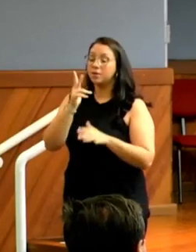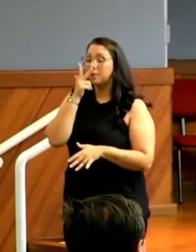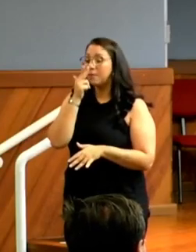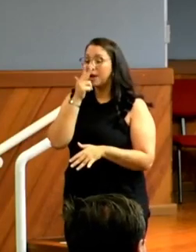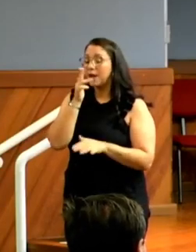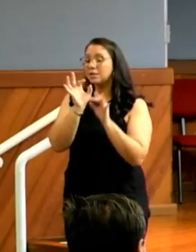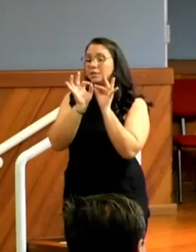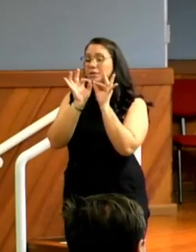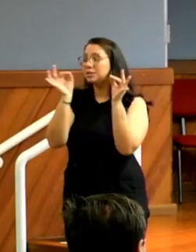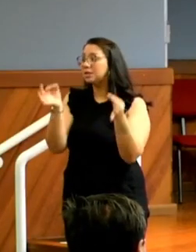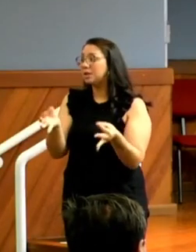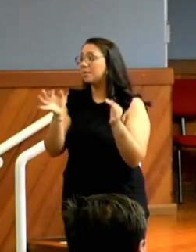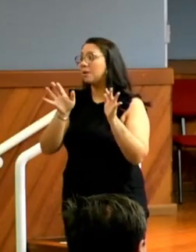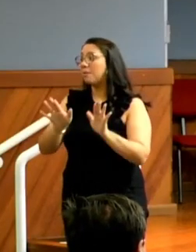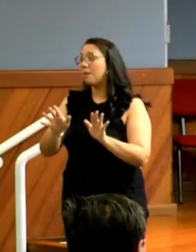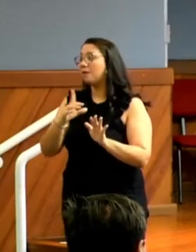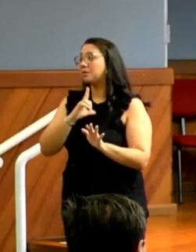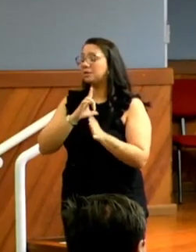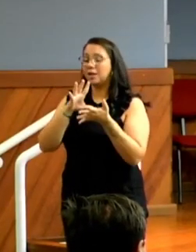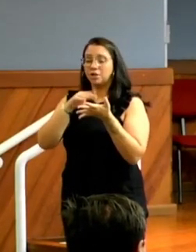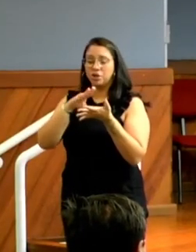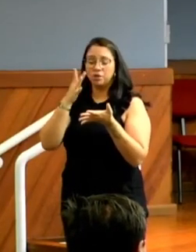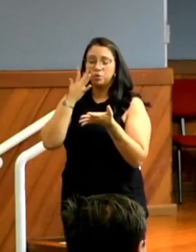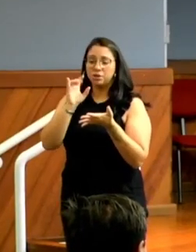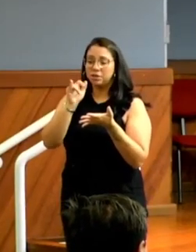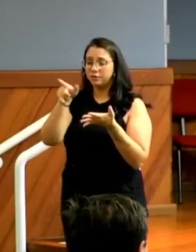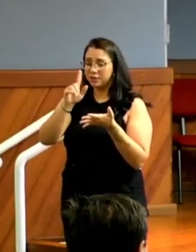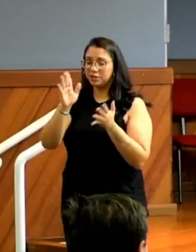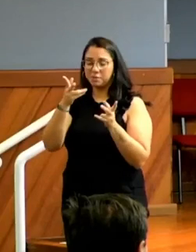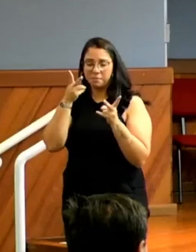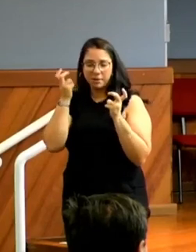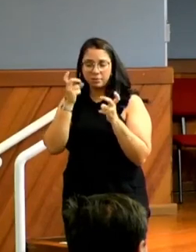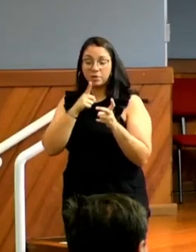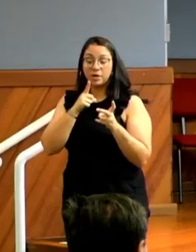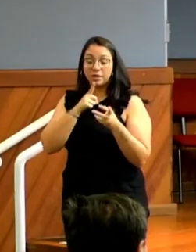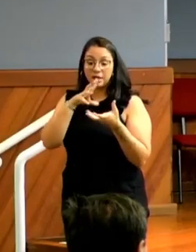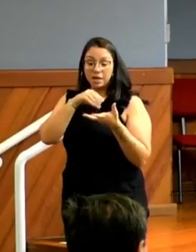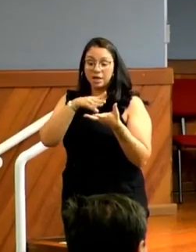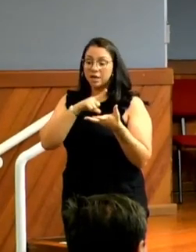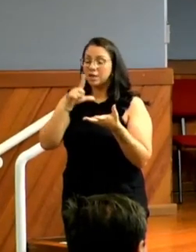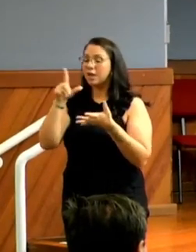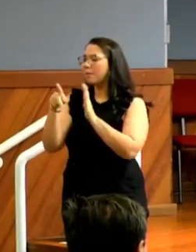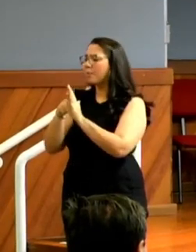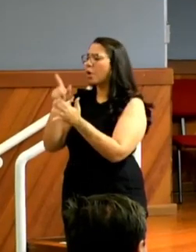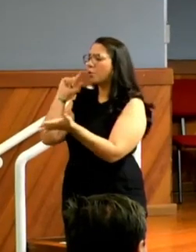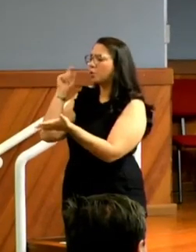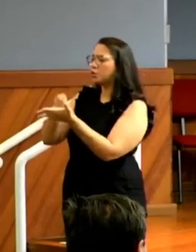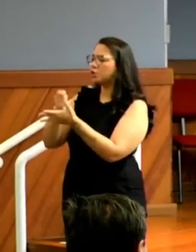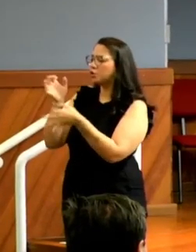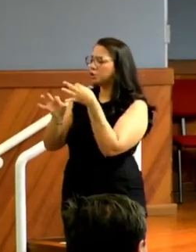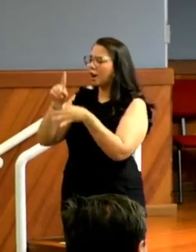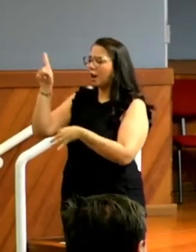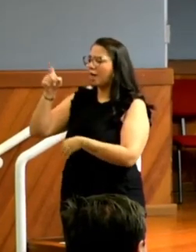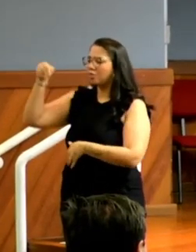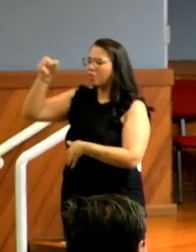muito simples, mas tem uma digitalização, que eu não sei se vocês já viram que rolam, que é uma digitalização de algum tribunal de justiça, eu acho que do Nordeste,